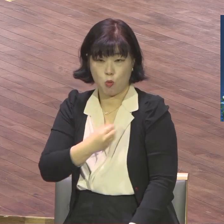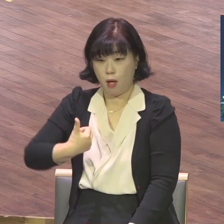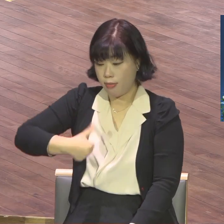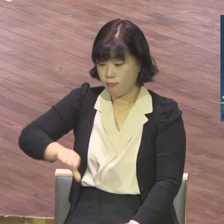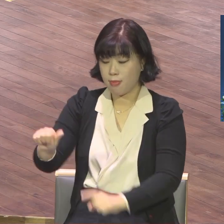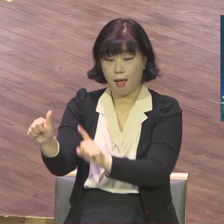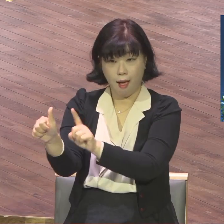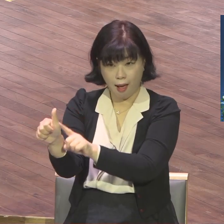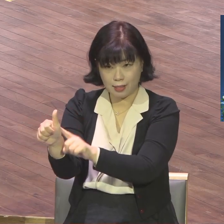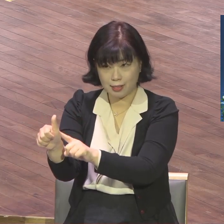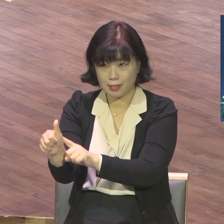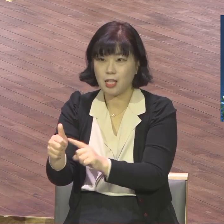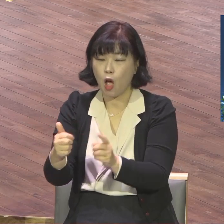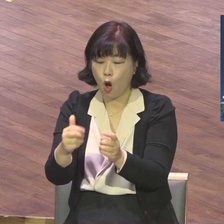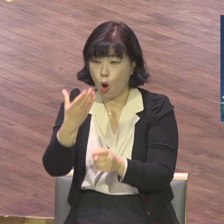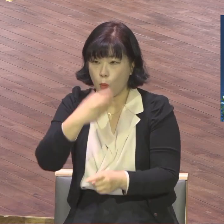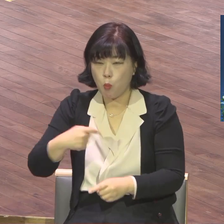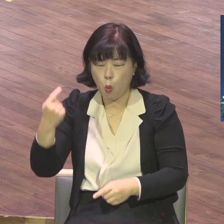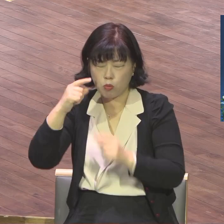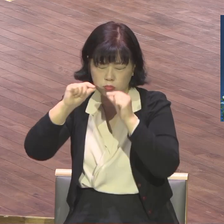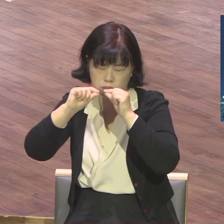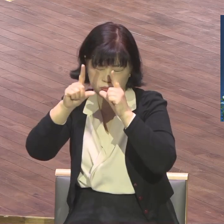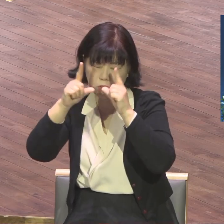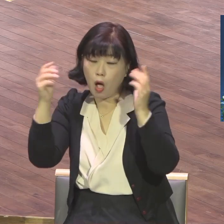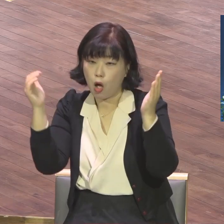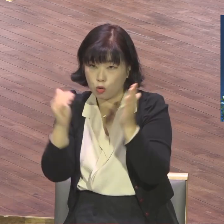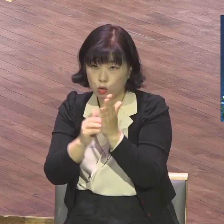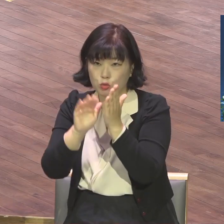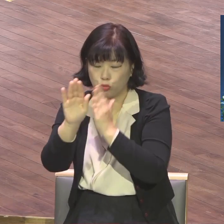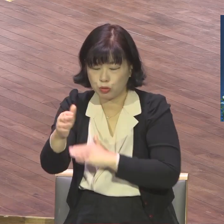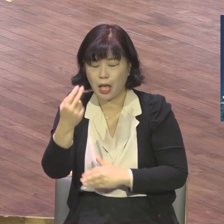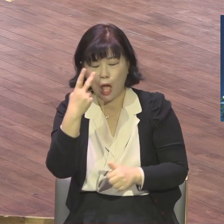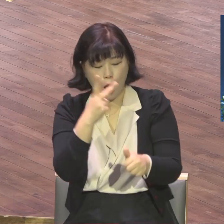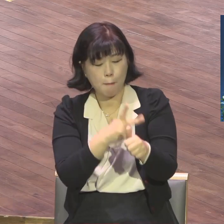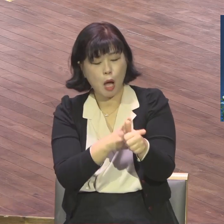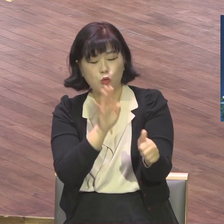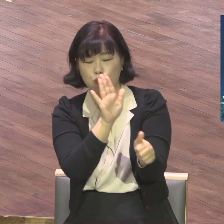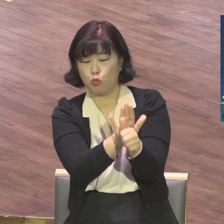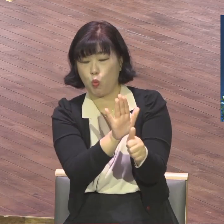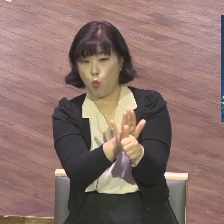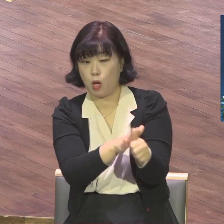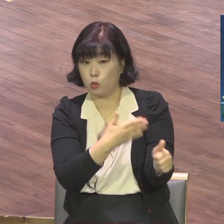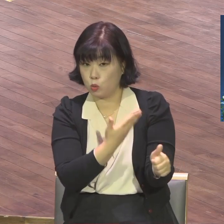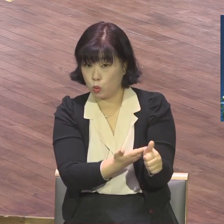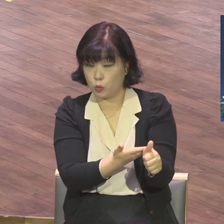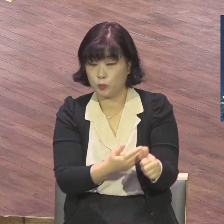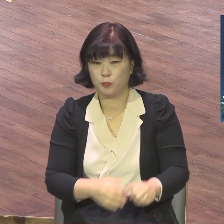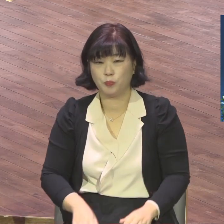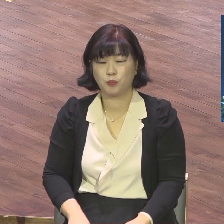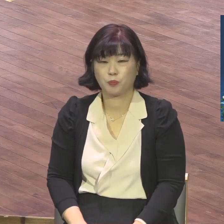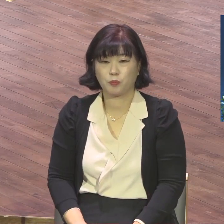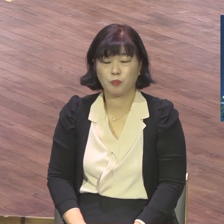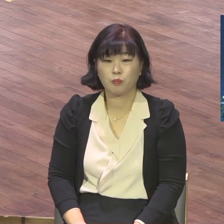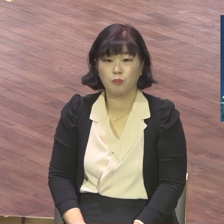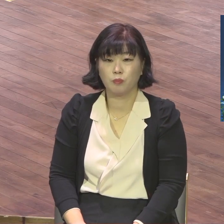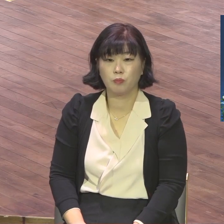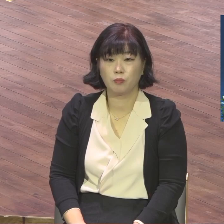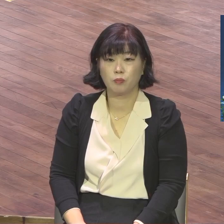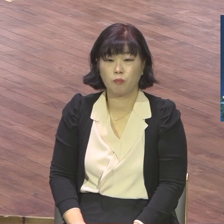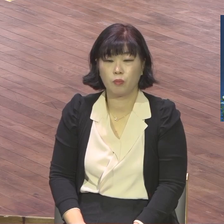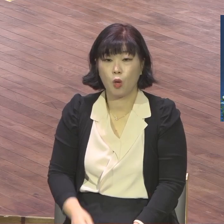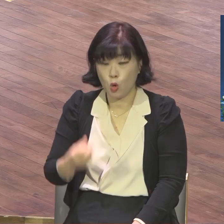지나도록 예루살렘의 유대인들이 로마 황제 앞에 출두해서 고발하지 않았어요. 이 로마에 있으니까 있는데